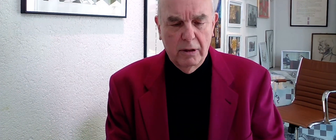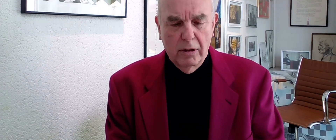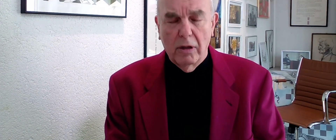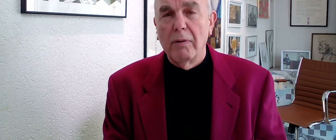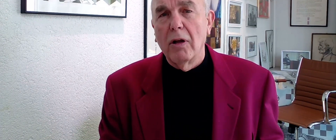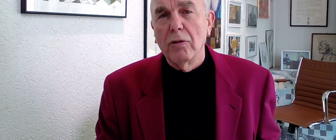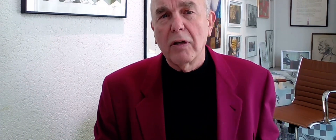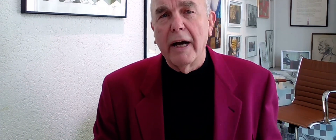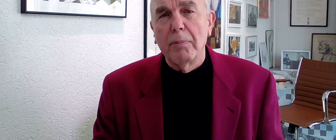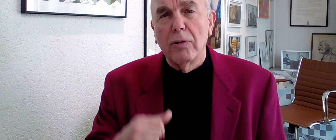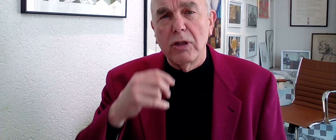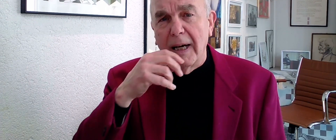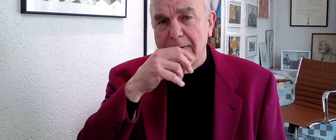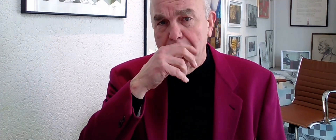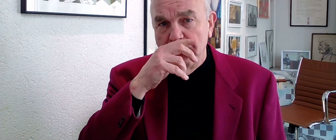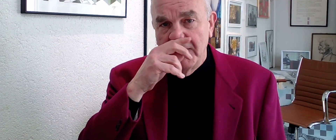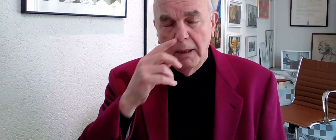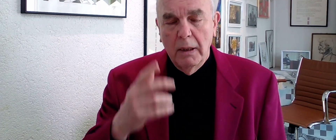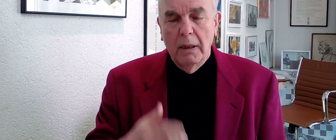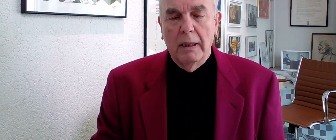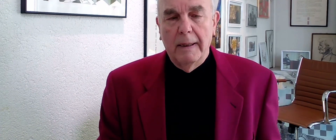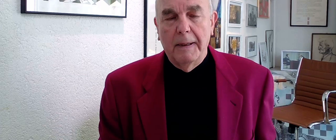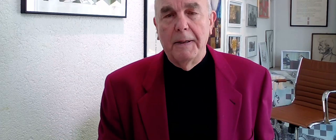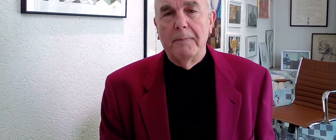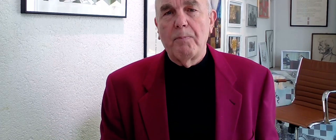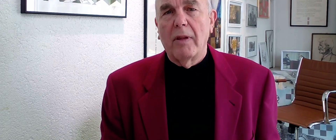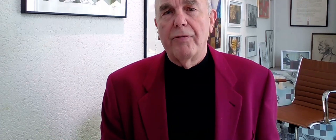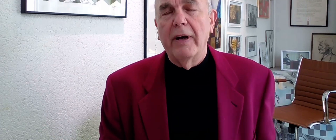mooie loterij op loslaten.